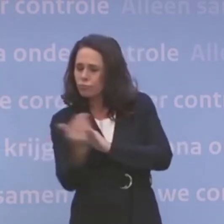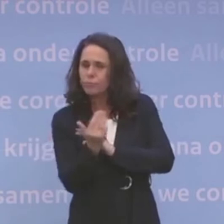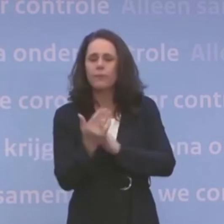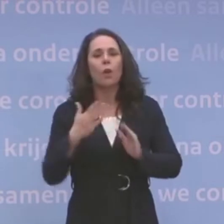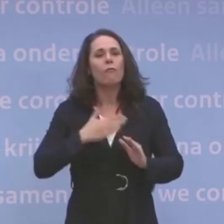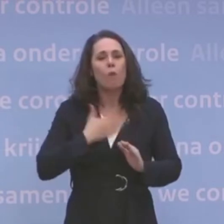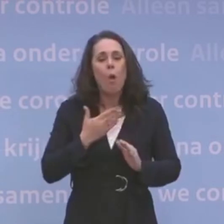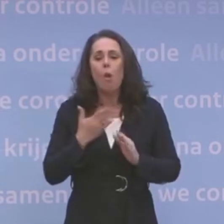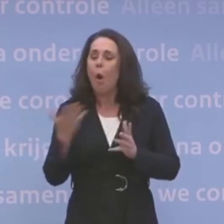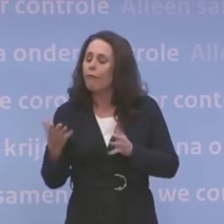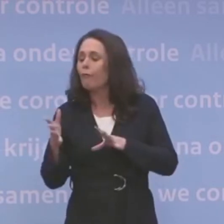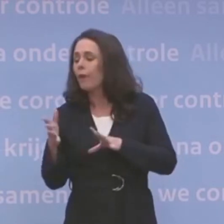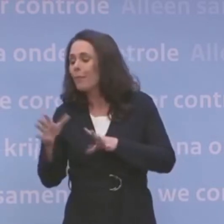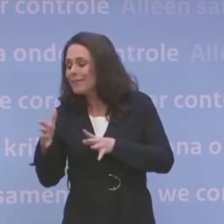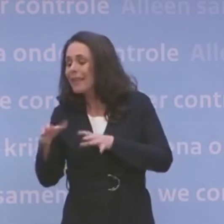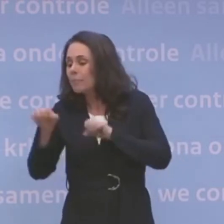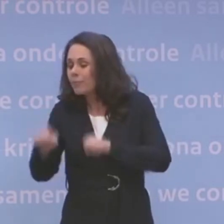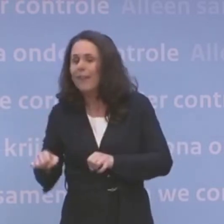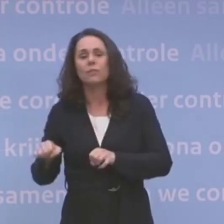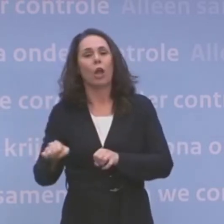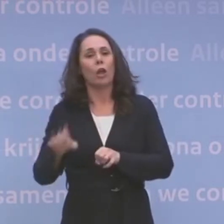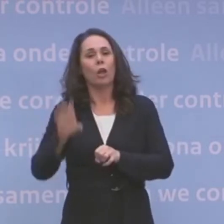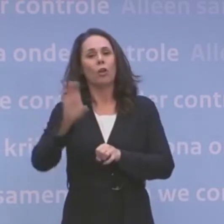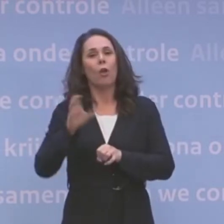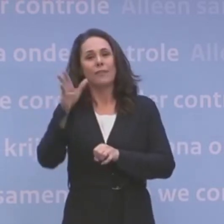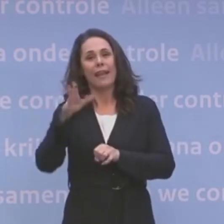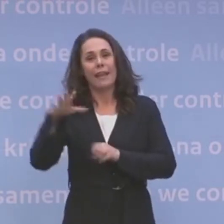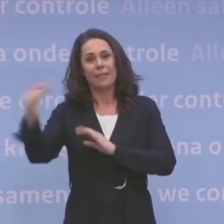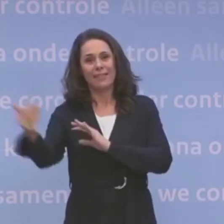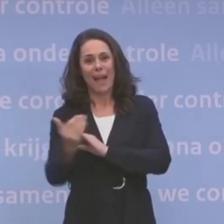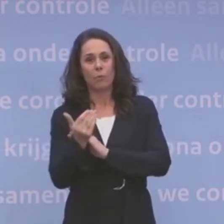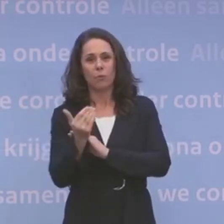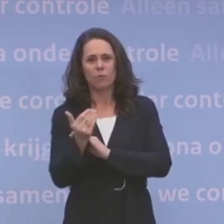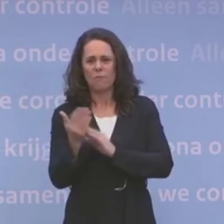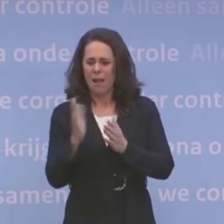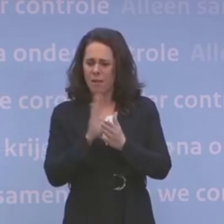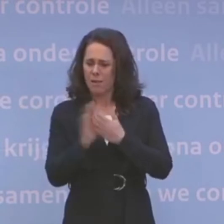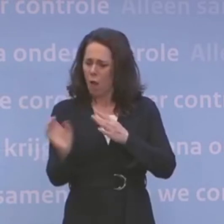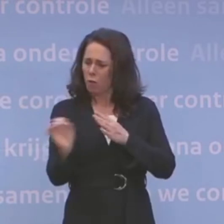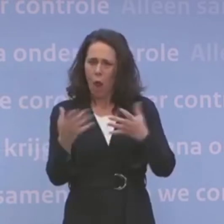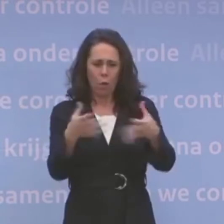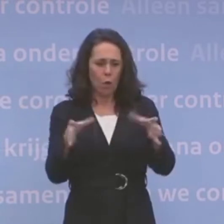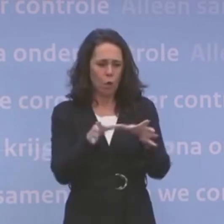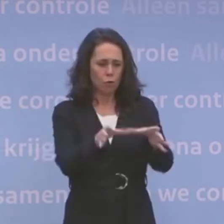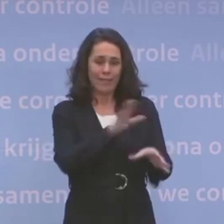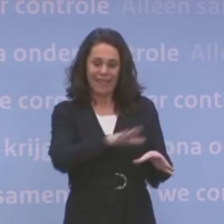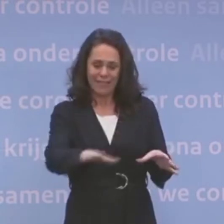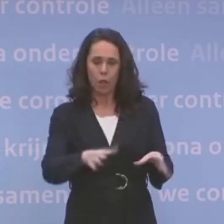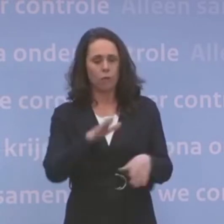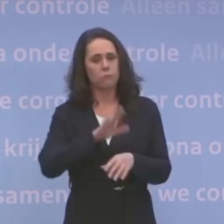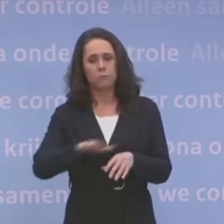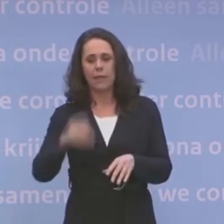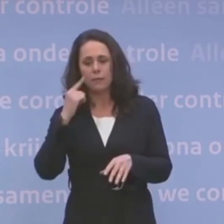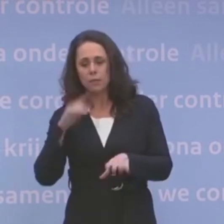van COVID-19. En een van de opmerkelijke dingen is dat er geen enkel cluster gemeld is waarbij kinderen, kinderdagverblijf of